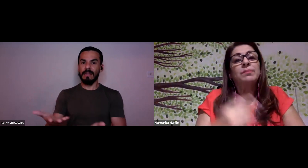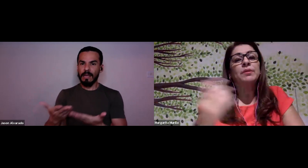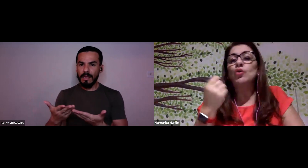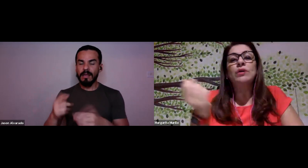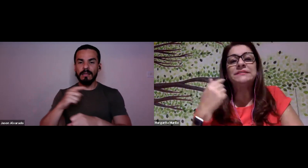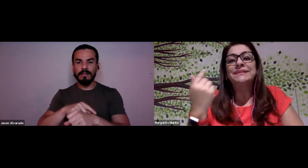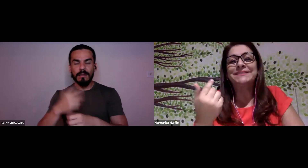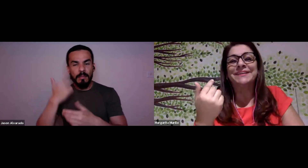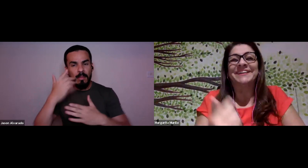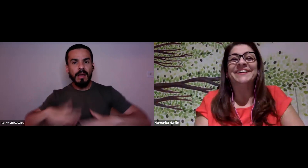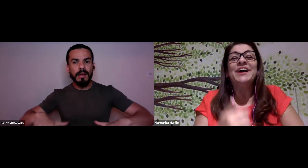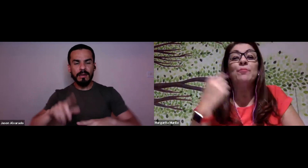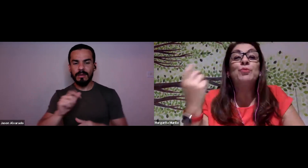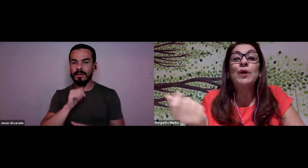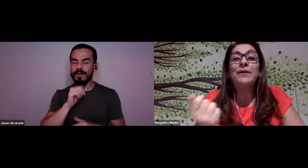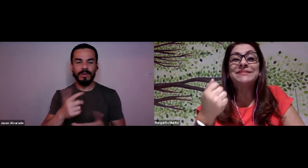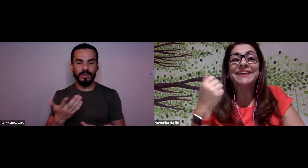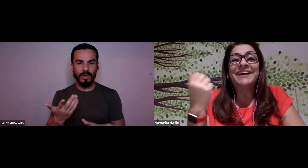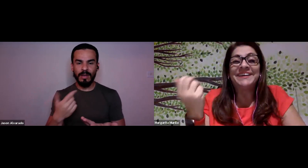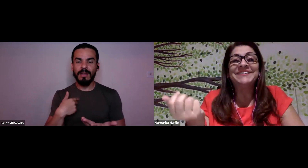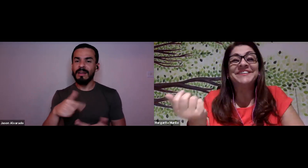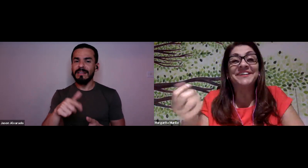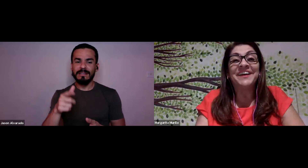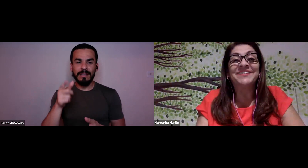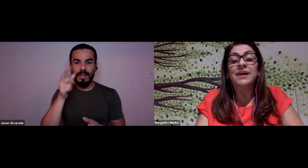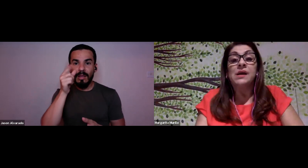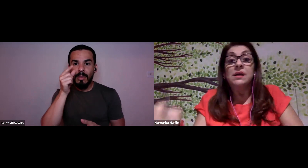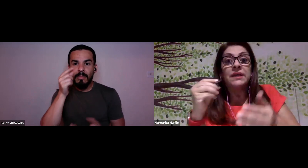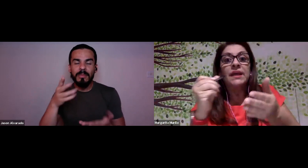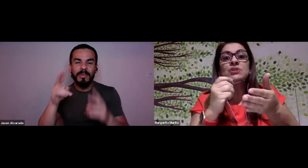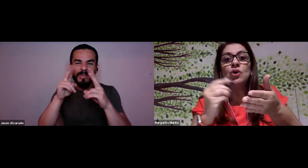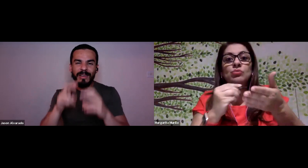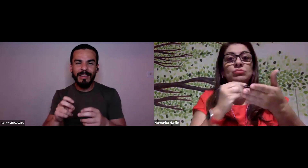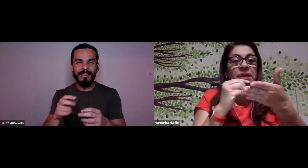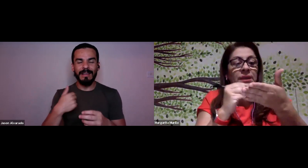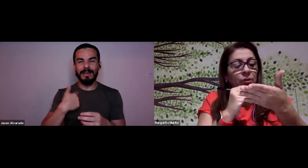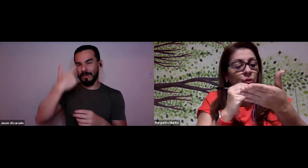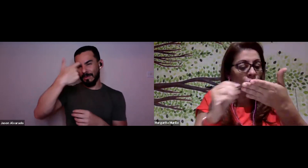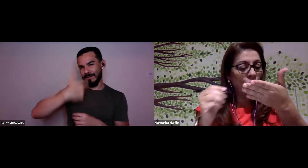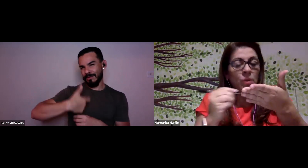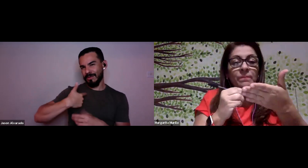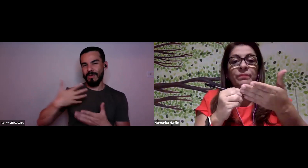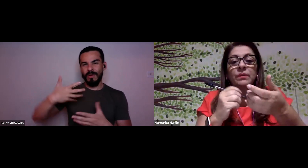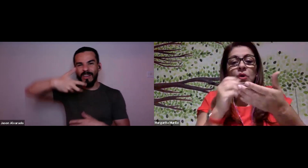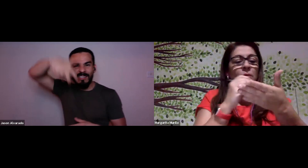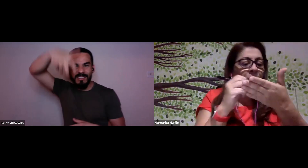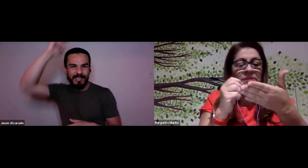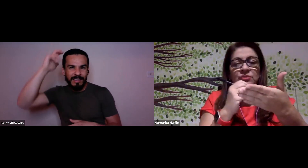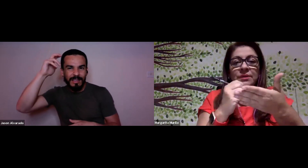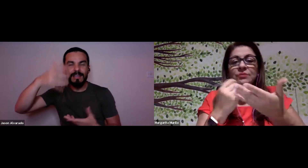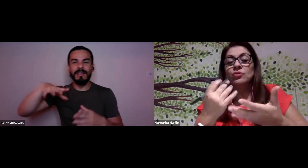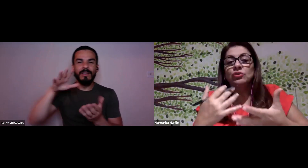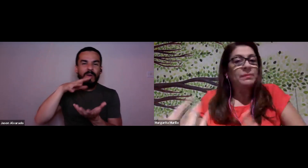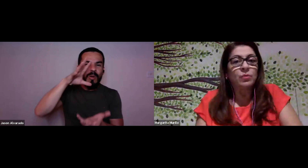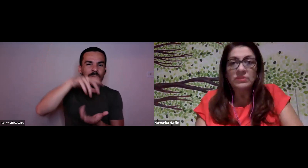pero no con estas pruebas que hay en internet de seré yo un tigre o un lobo Cómo